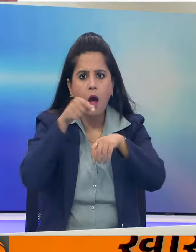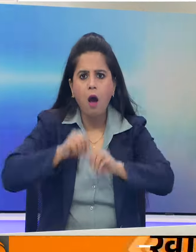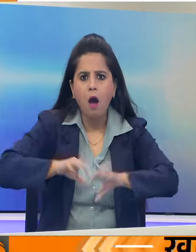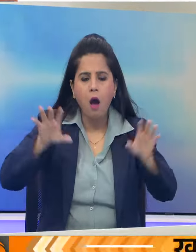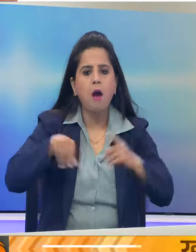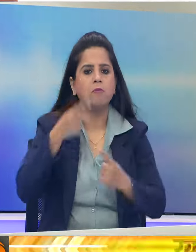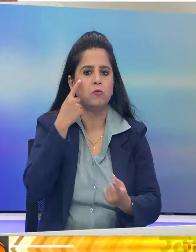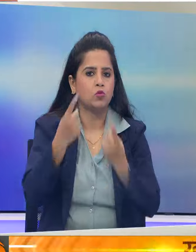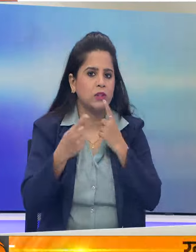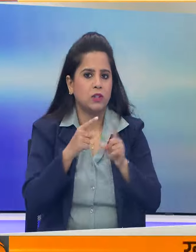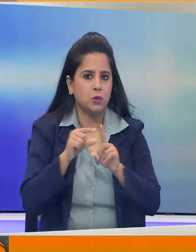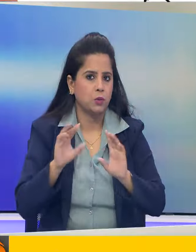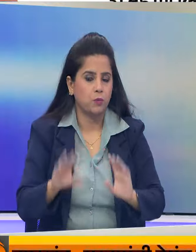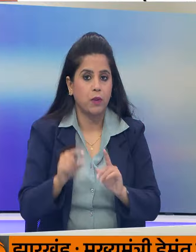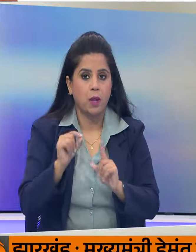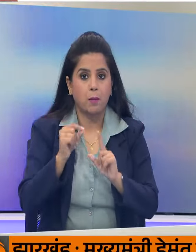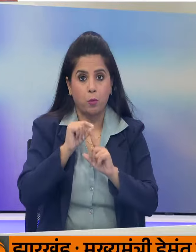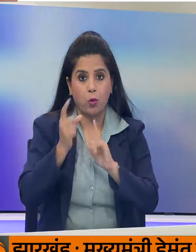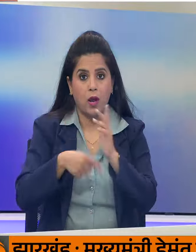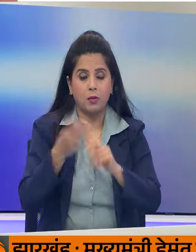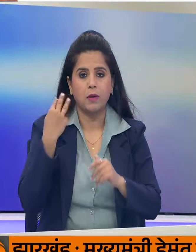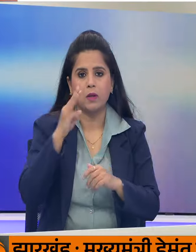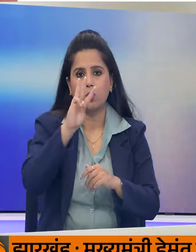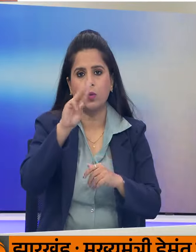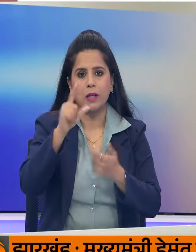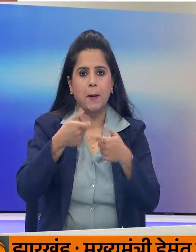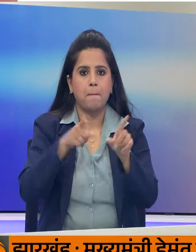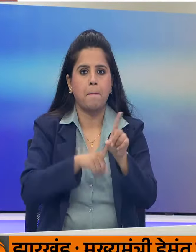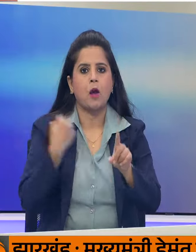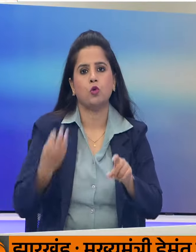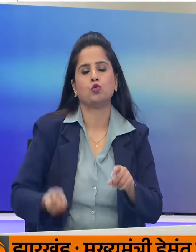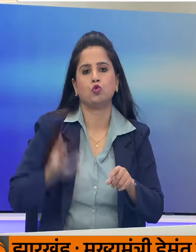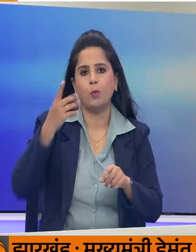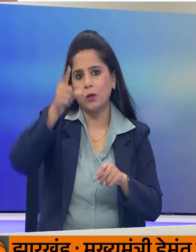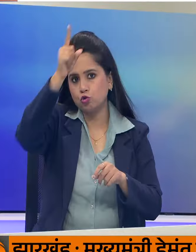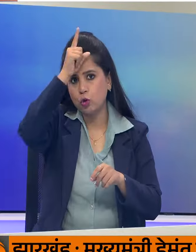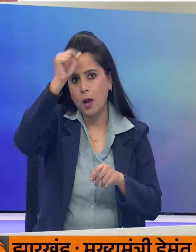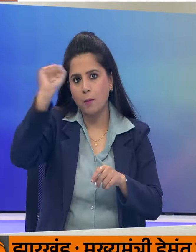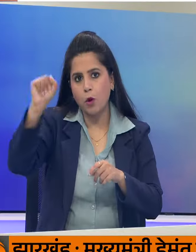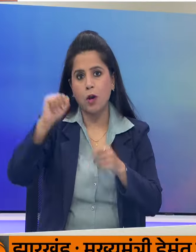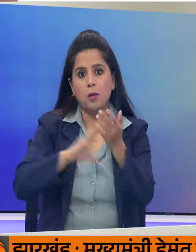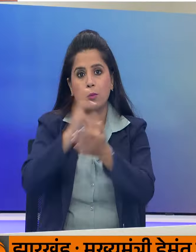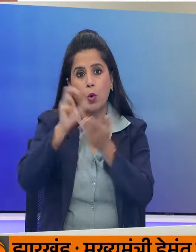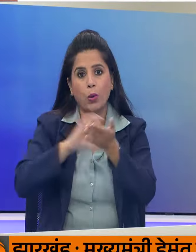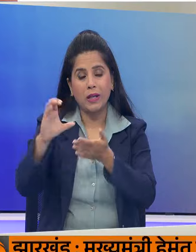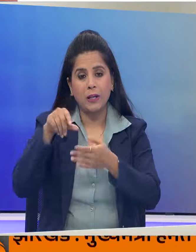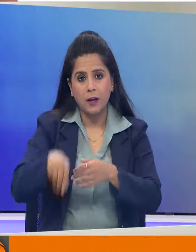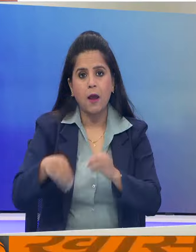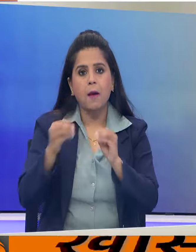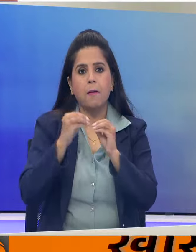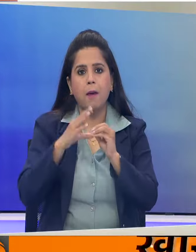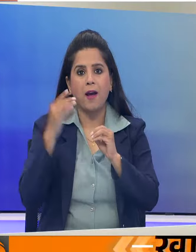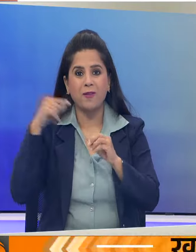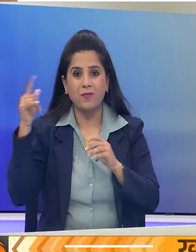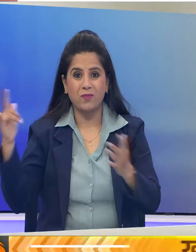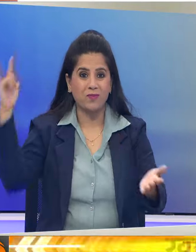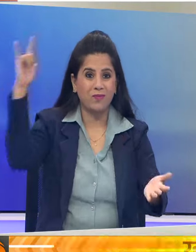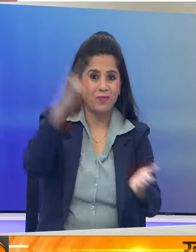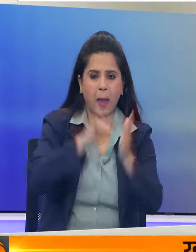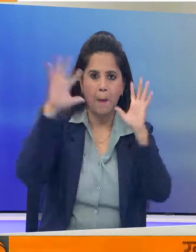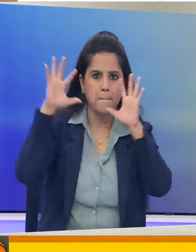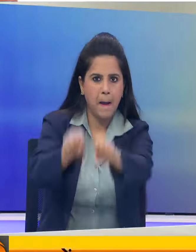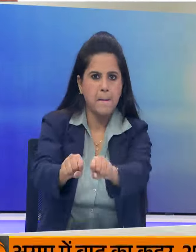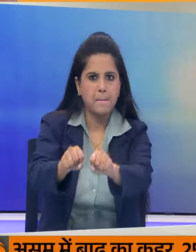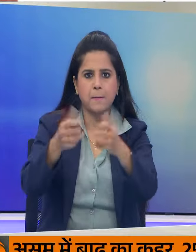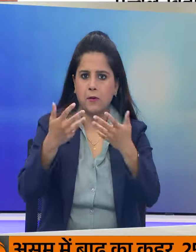जांच कर रहे हैं। प्रज्वल को 31 मई की सुबह जर्मनी के म्यूनिक से बेंगलुरु एयरपोर्ट पर उतरते ही गिरफ्तार कर लिया